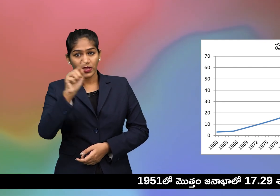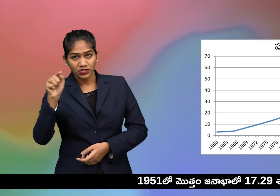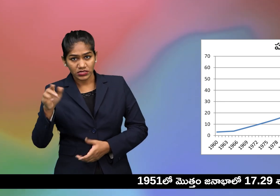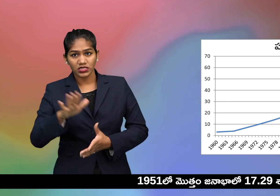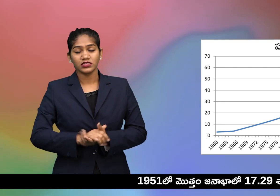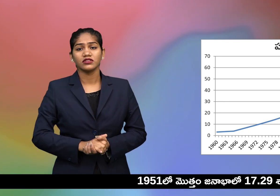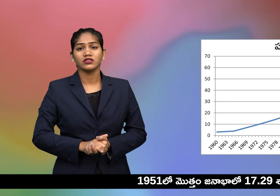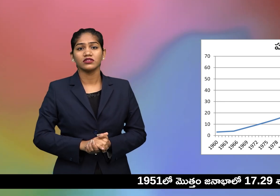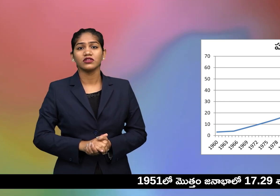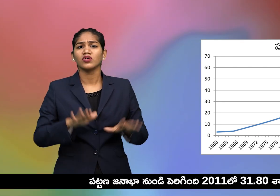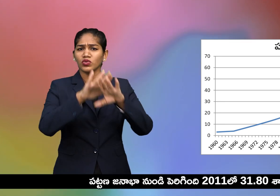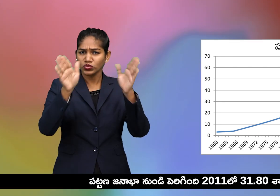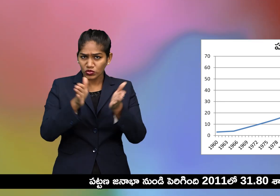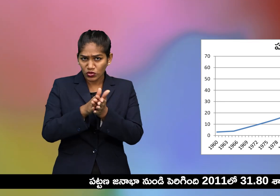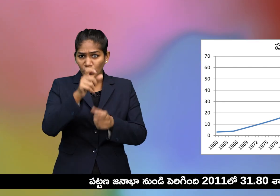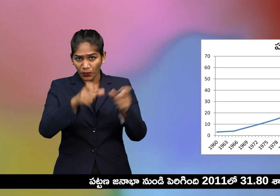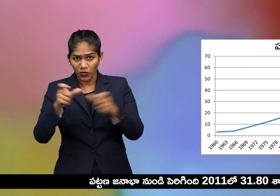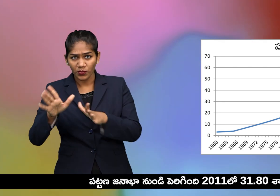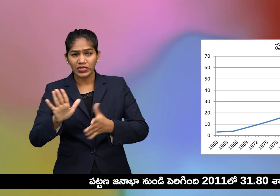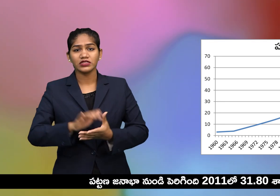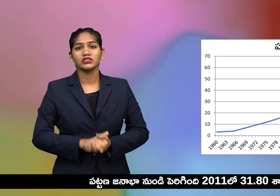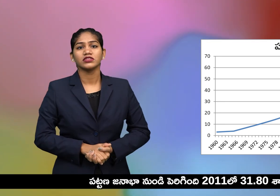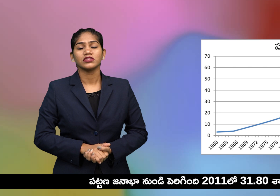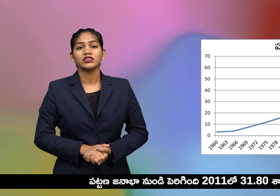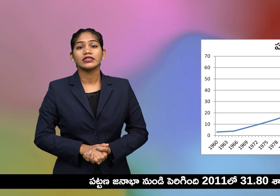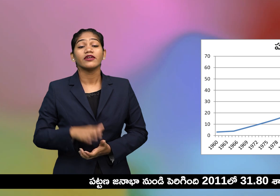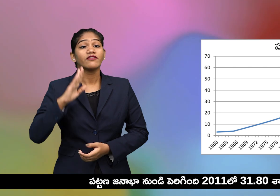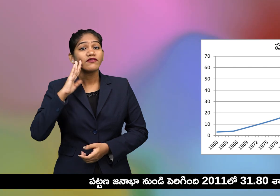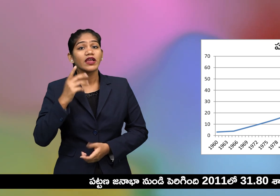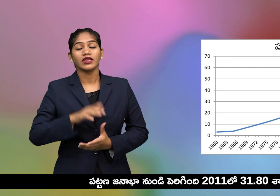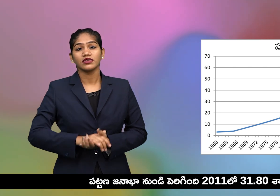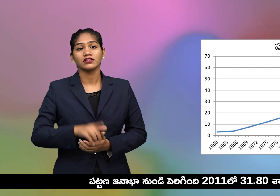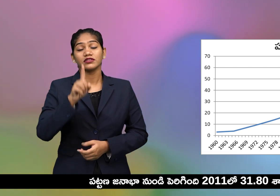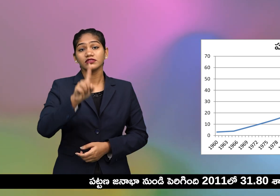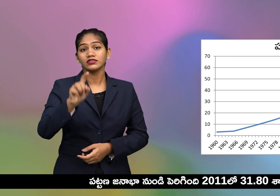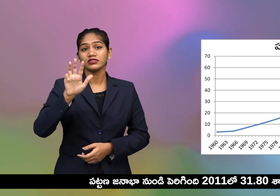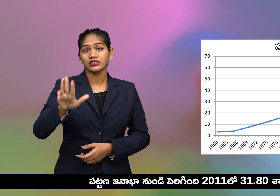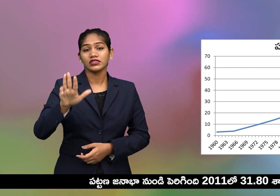17.29% ఉన్న పట్టణ జనాభా 2011 నాటికి